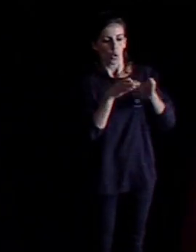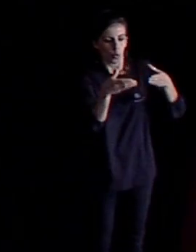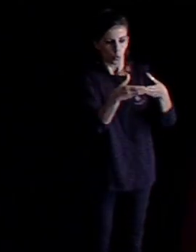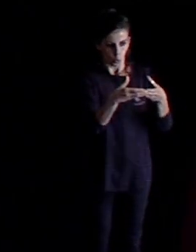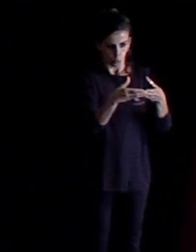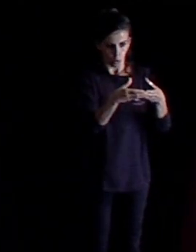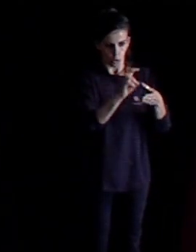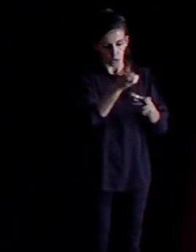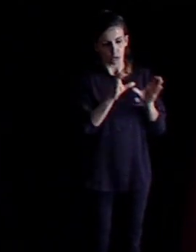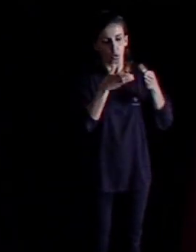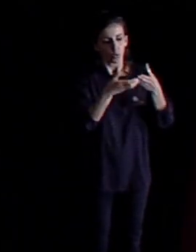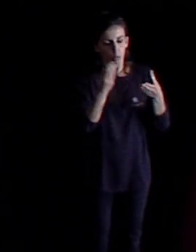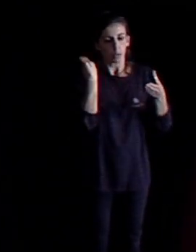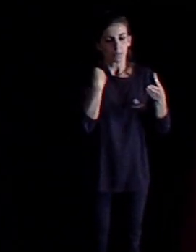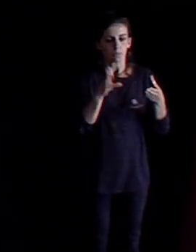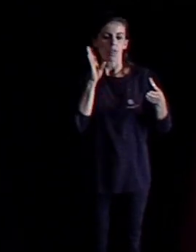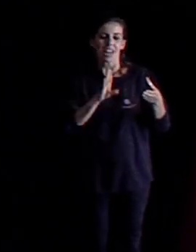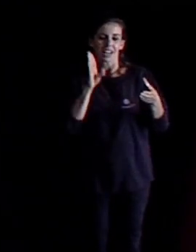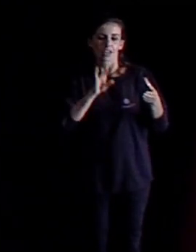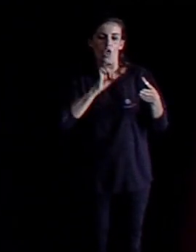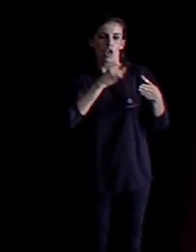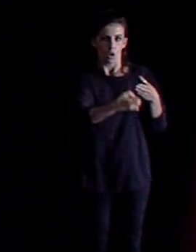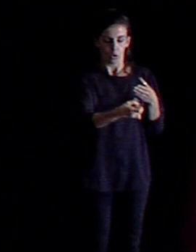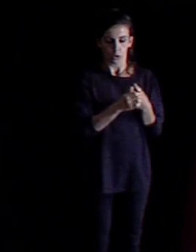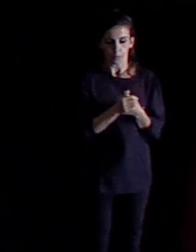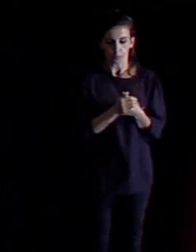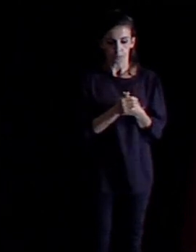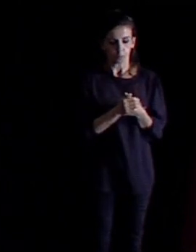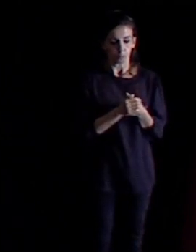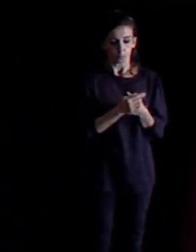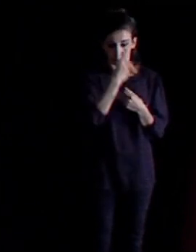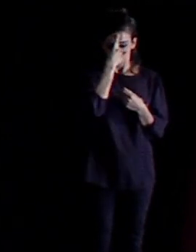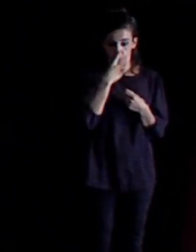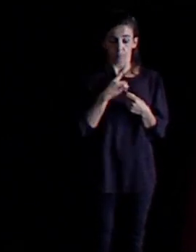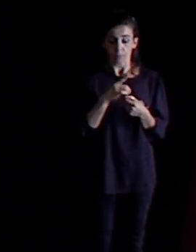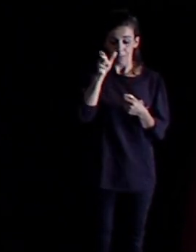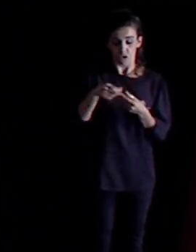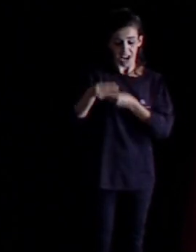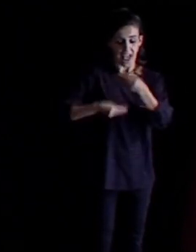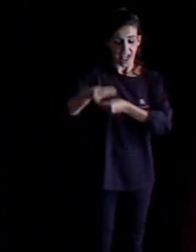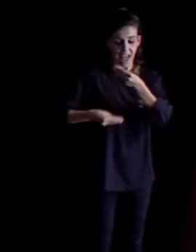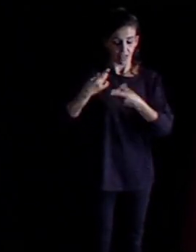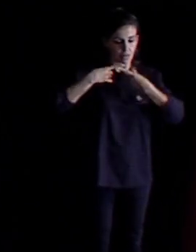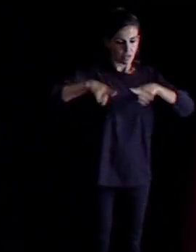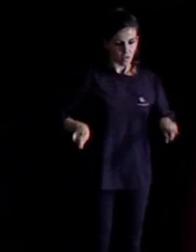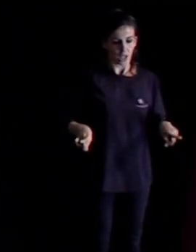otros grupos de delito de odio que no sean ellos. El patrón del perpetrador es distinto